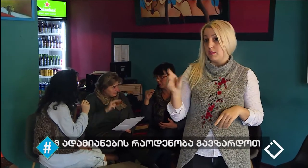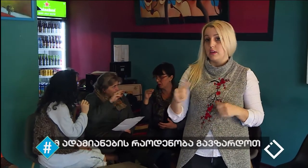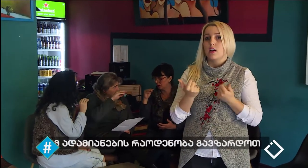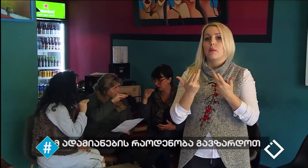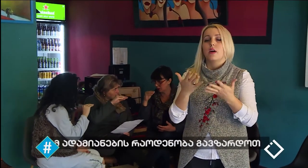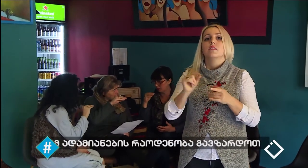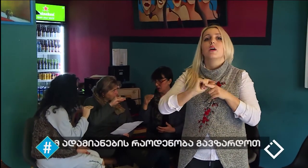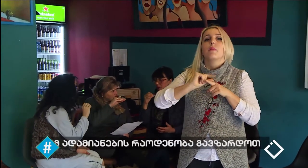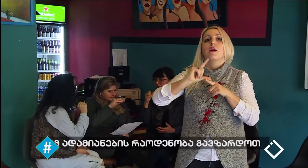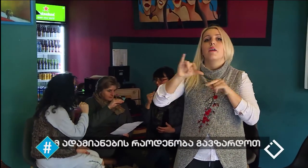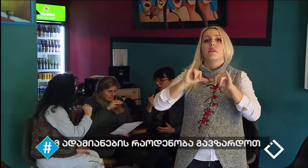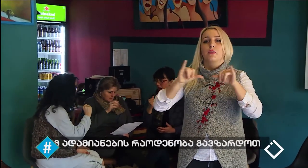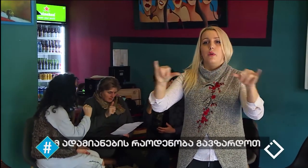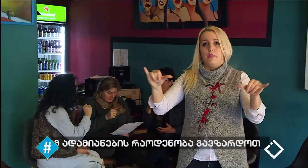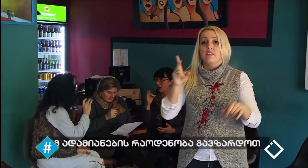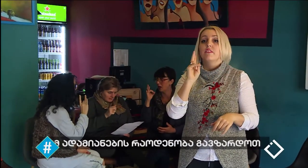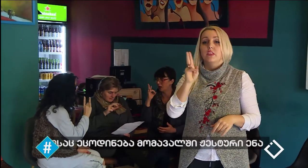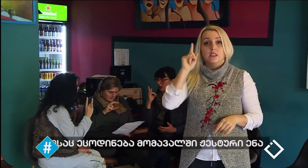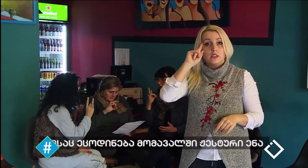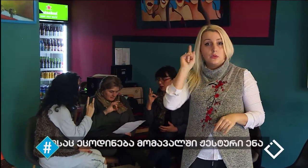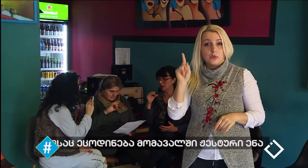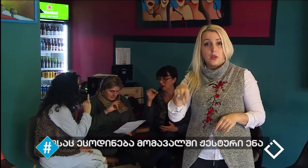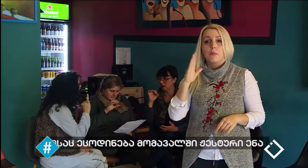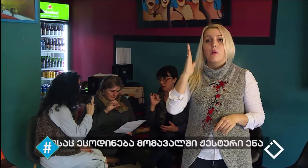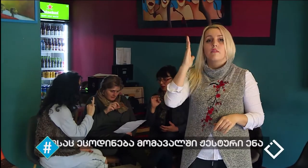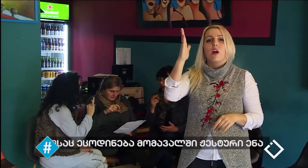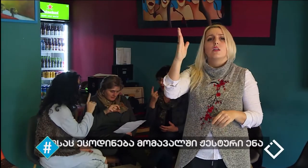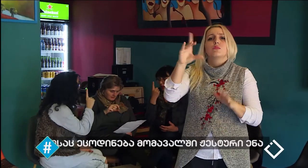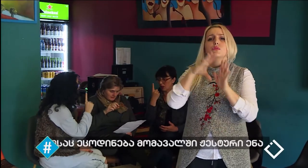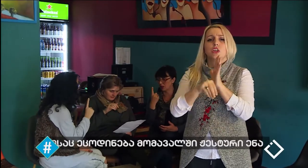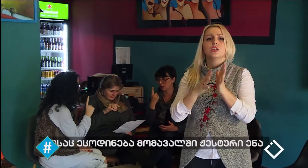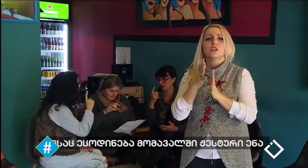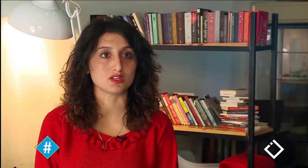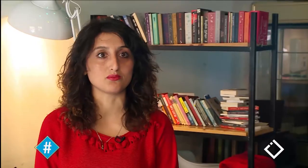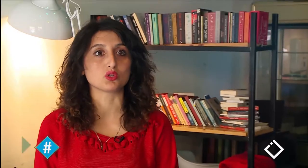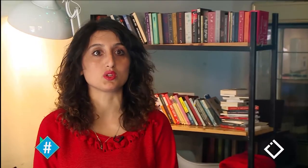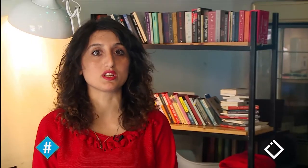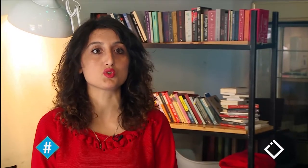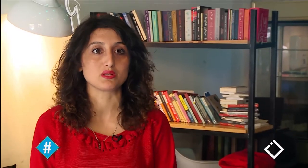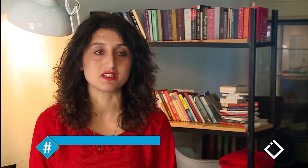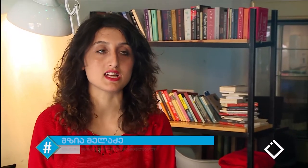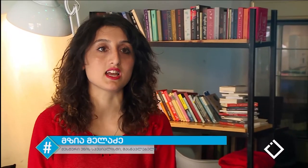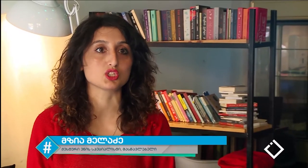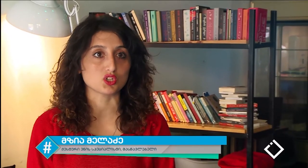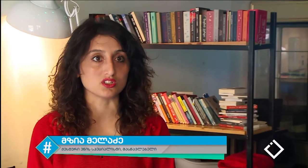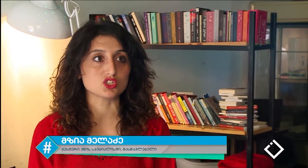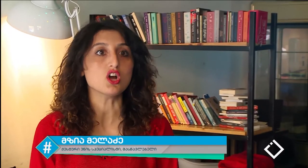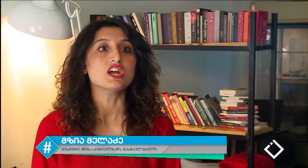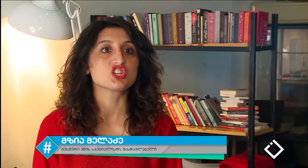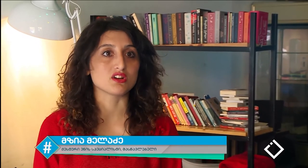რაოდენობა გავზარდოთ, ვისაც ეცოდინება მომავალში ჟესტური ენა. ჩვენი მოტივი და ჩვენი მიზანი არის სწორედ ის, რომ